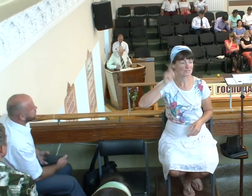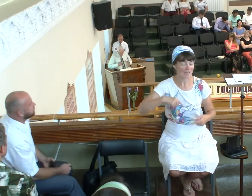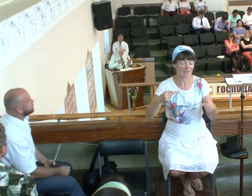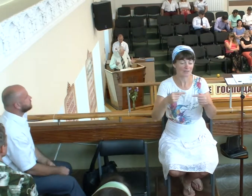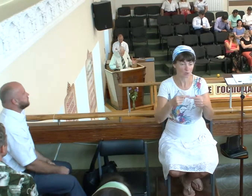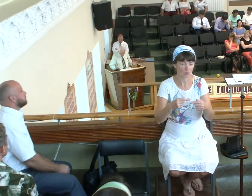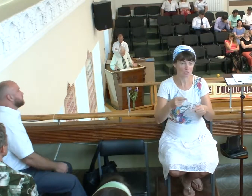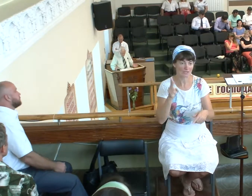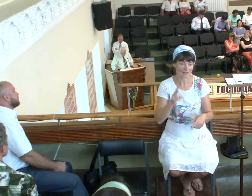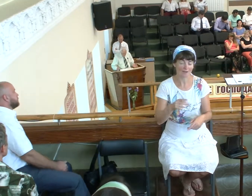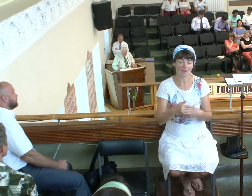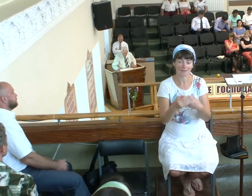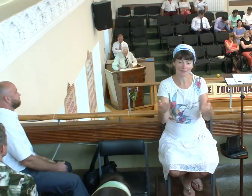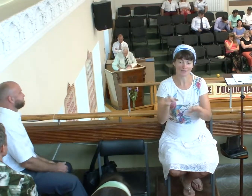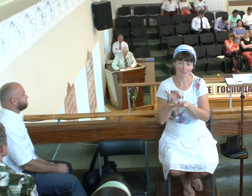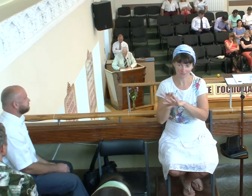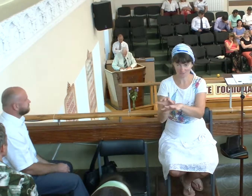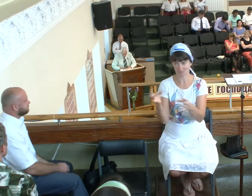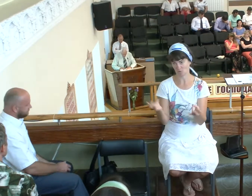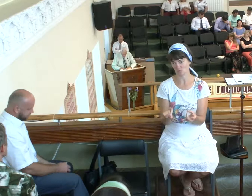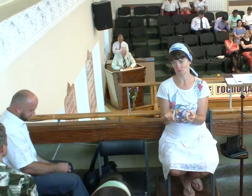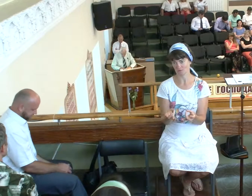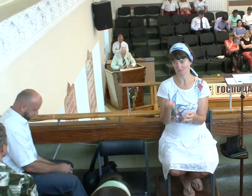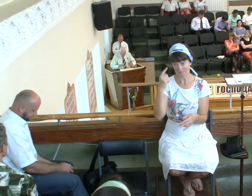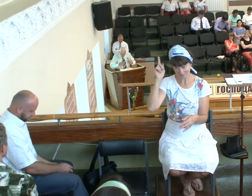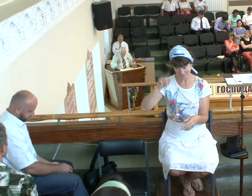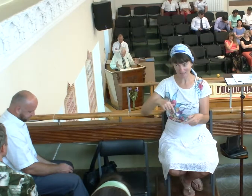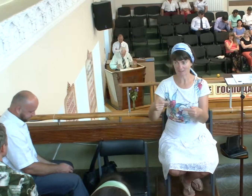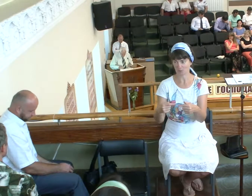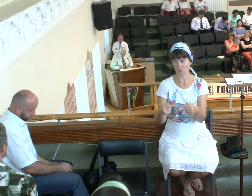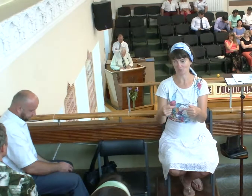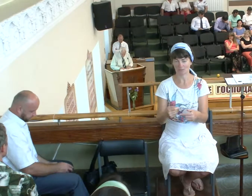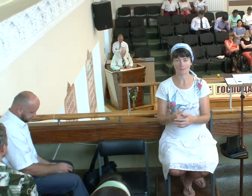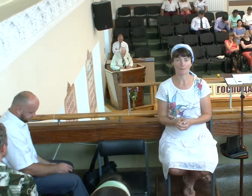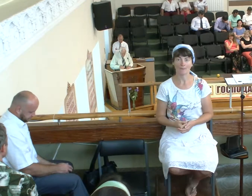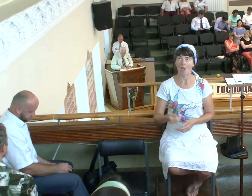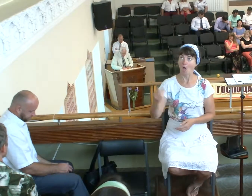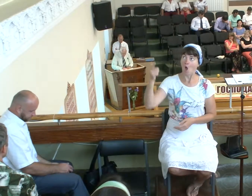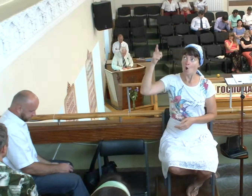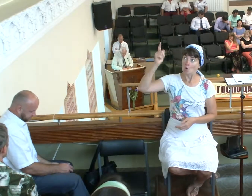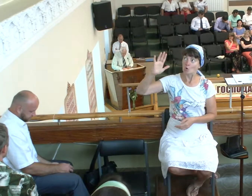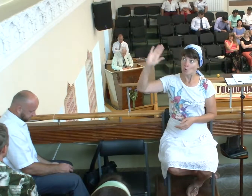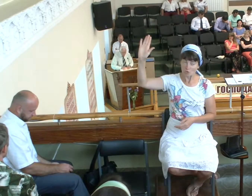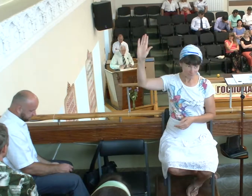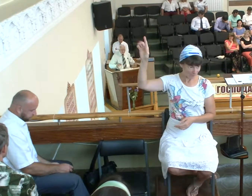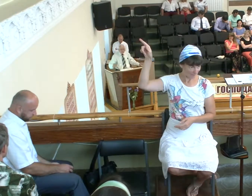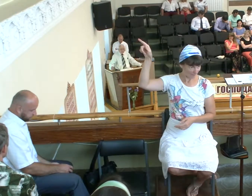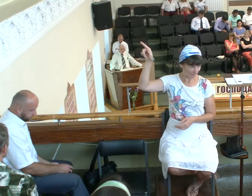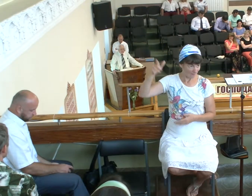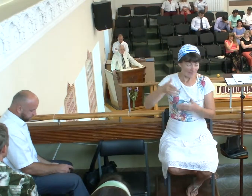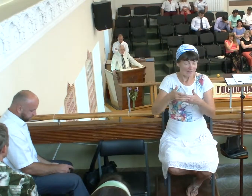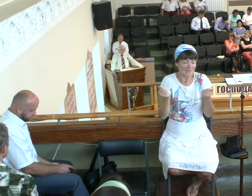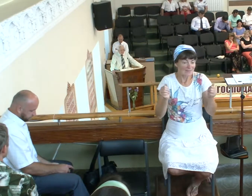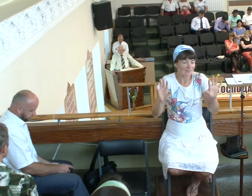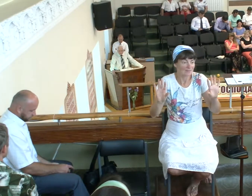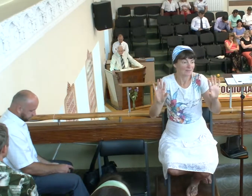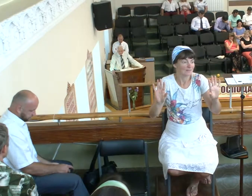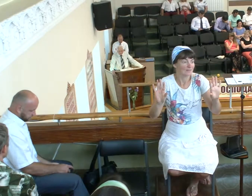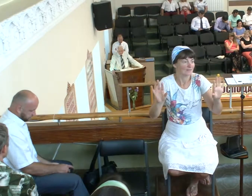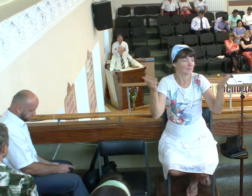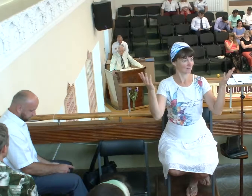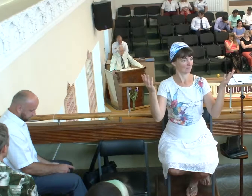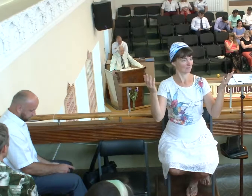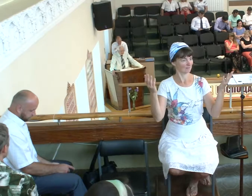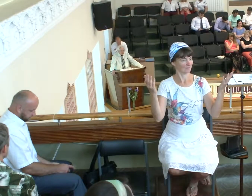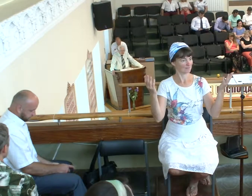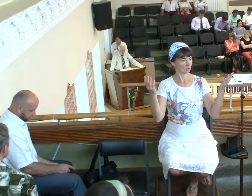Него нет для нас ни случайных встреч, у Него нет для нас ни случайных преткновений, ни препятствий